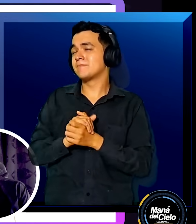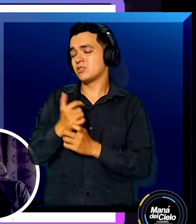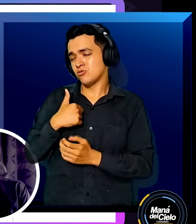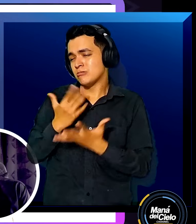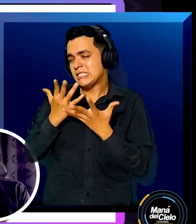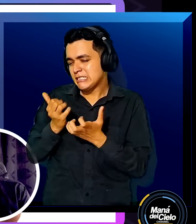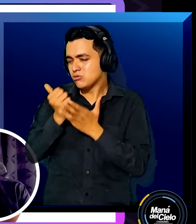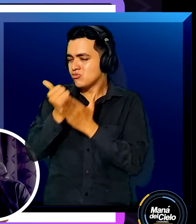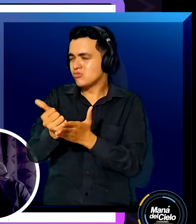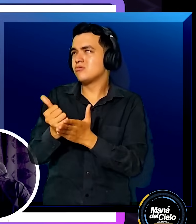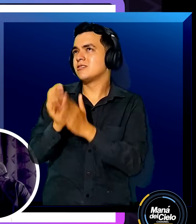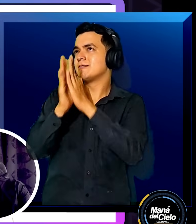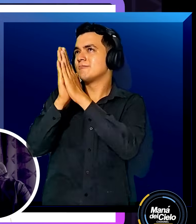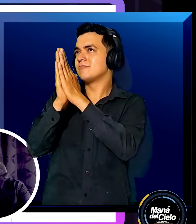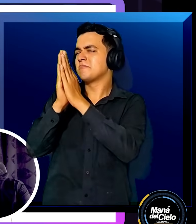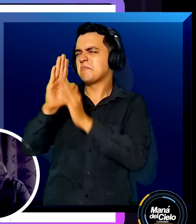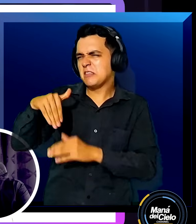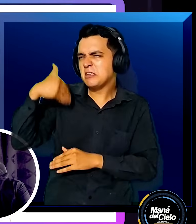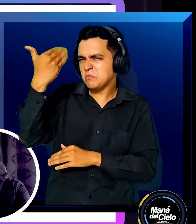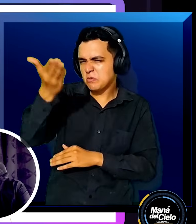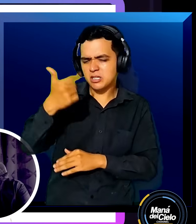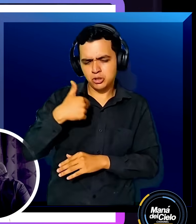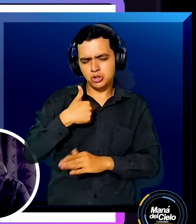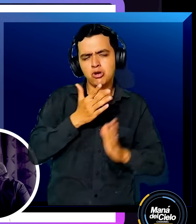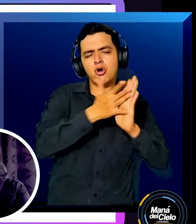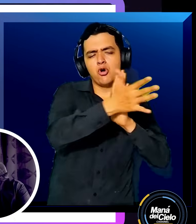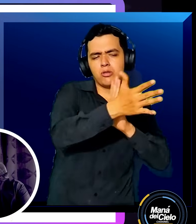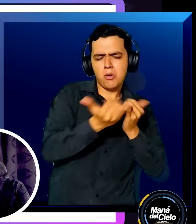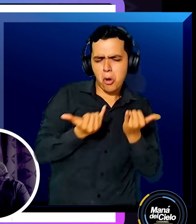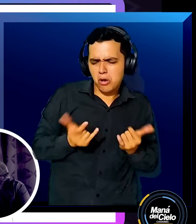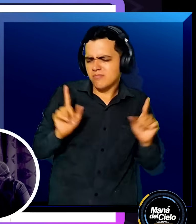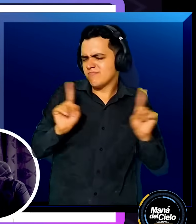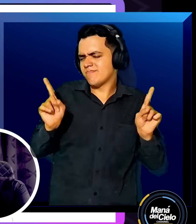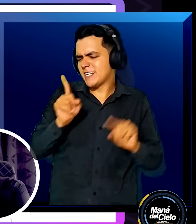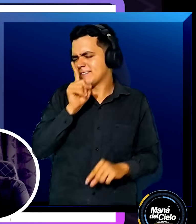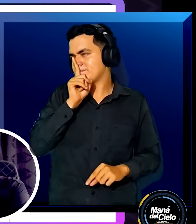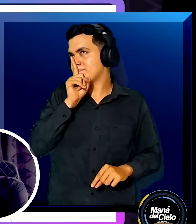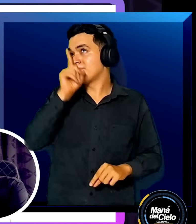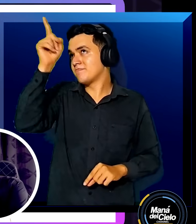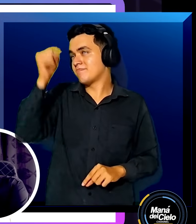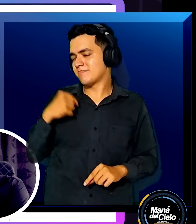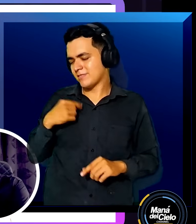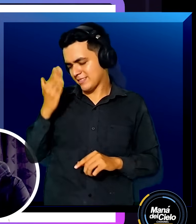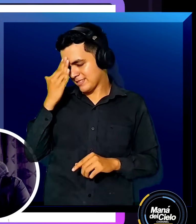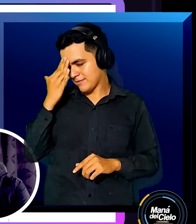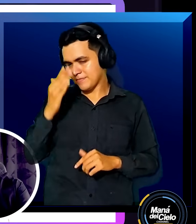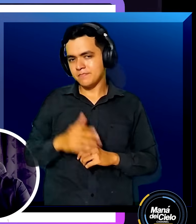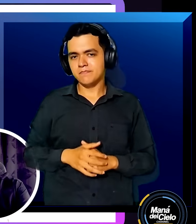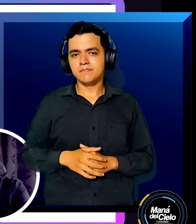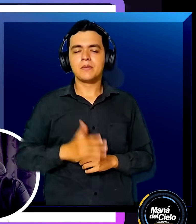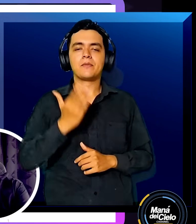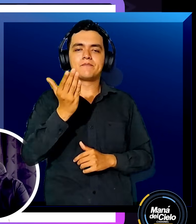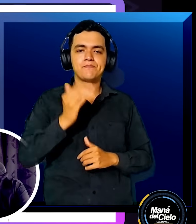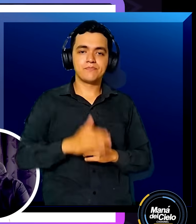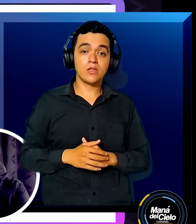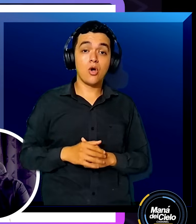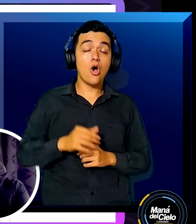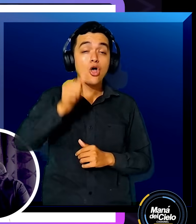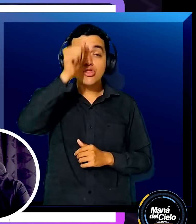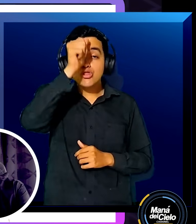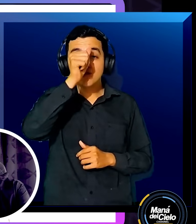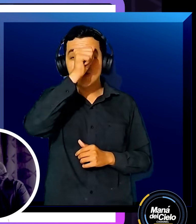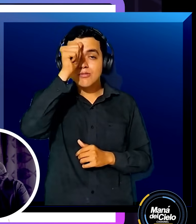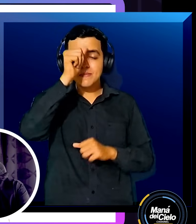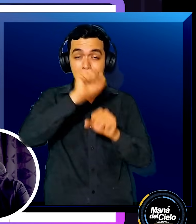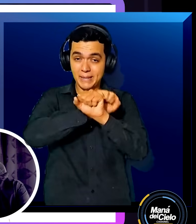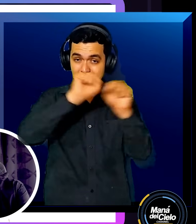pie y comenzamos a clamar donde esté inquieta. Bueno, ¿sabe lo que es la oración de los pentecostales cuando nos unimos? Alabanzas